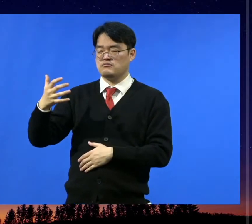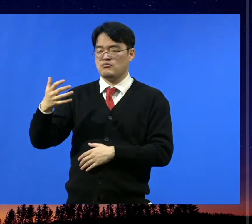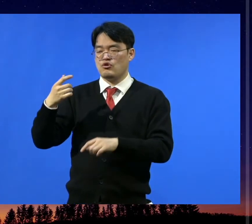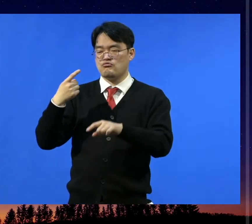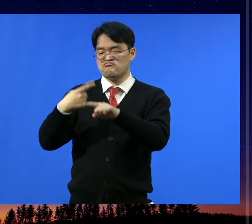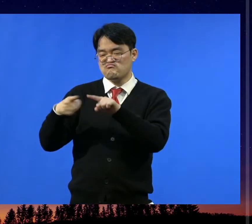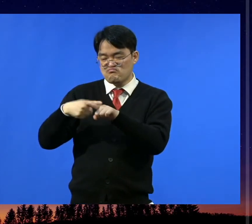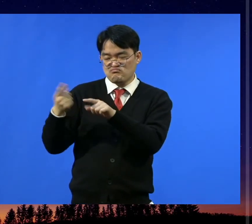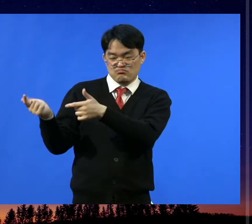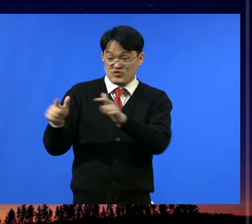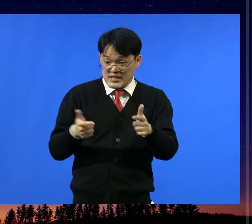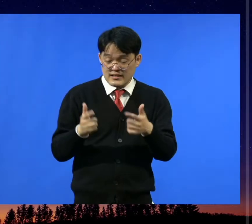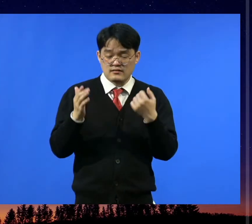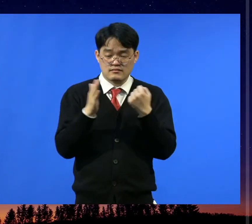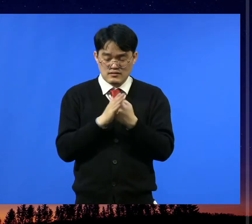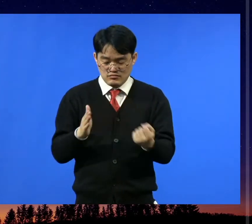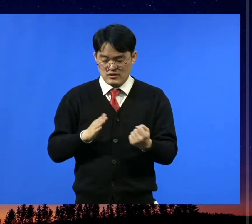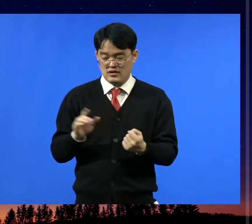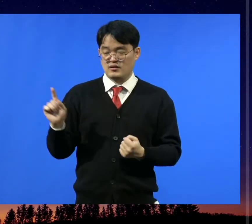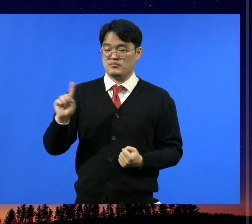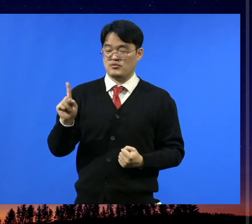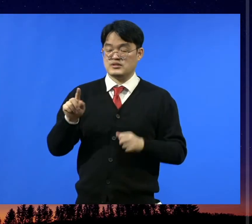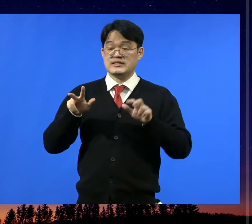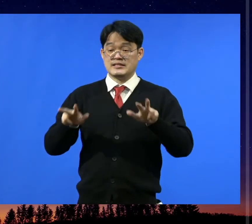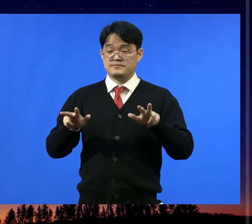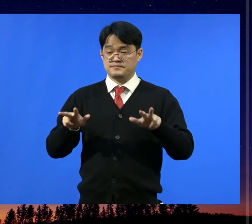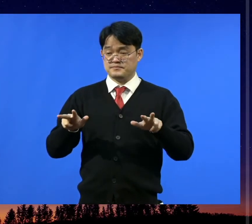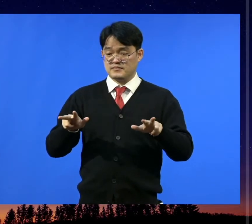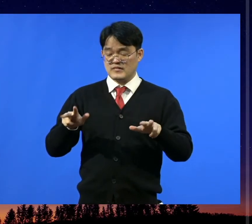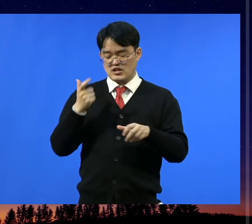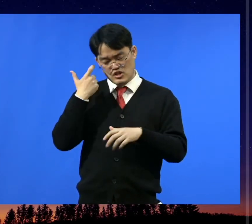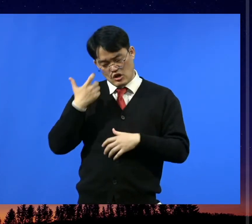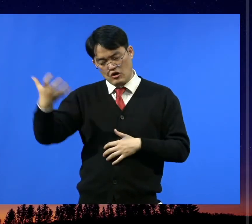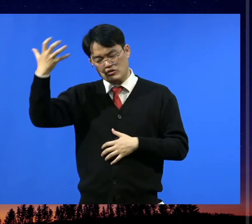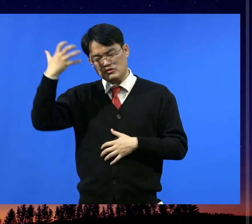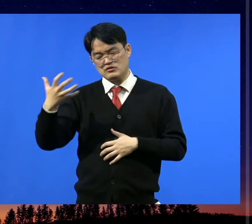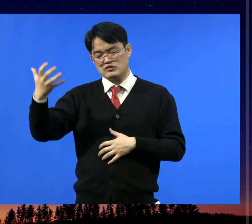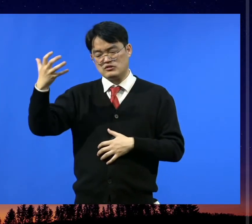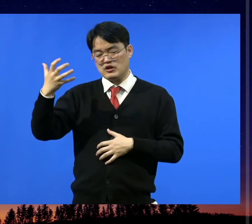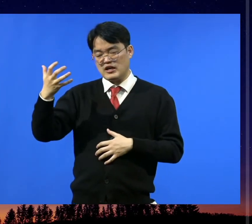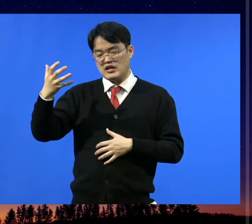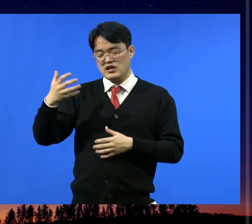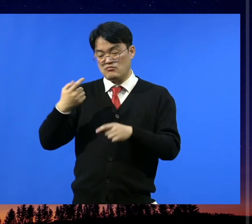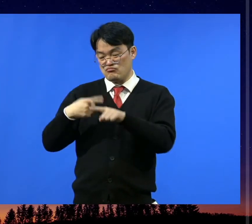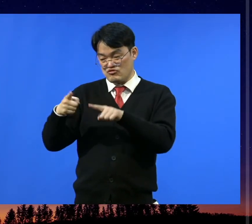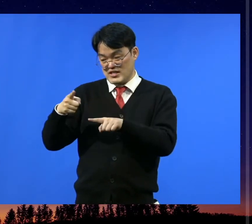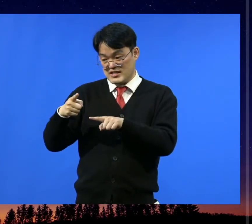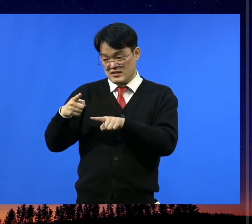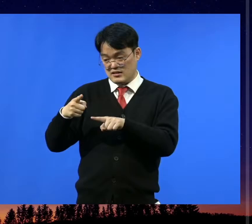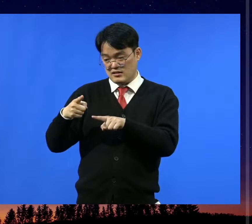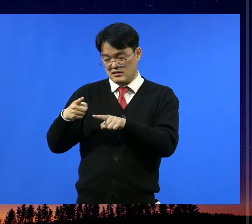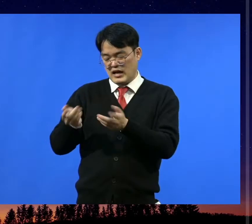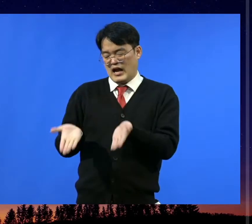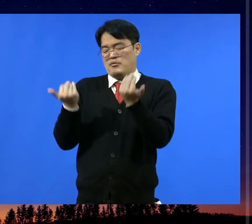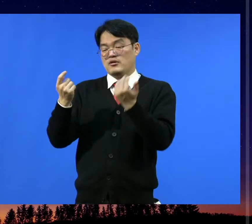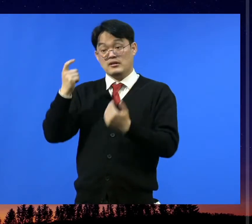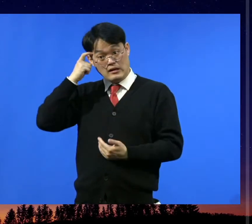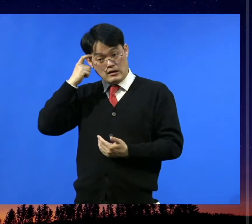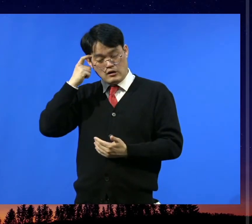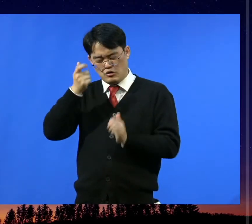어떻게 보면 소홀히 하고 또 그것을 태만히 여길 수 있는 가능성이